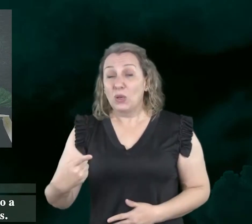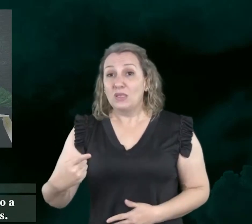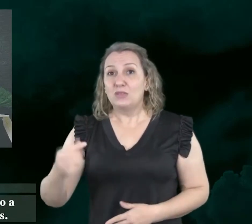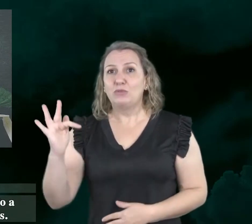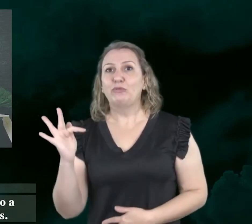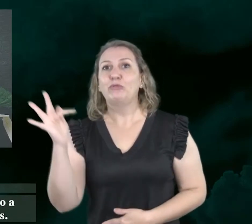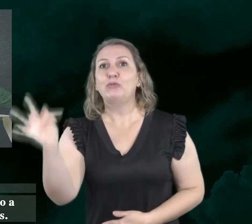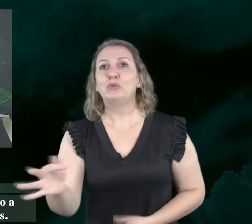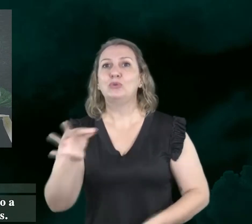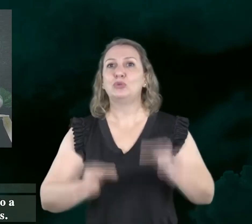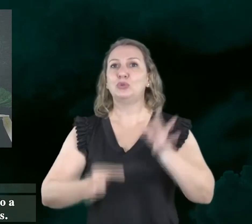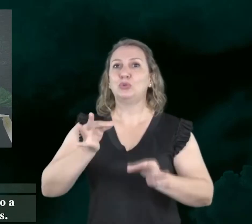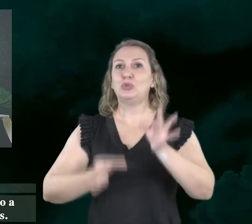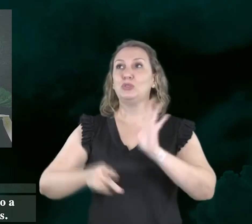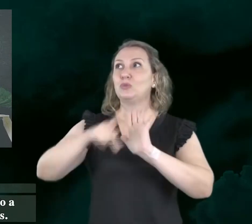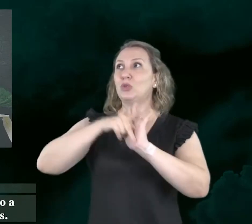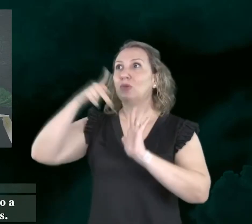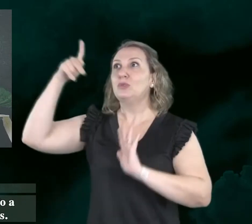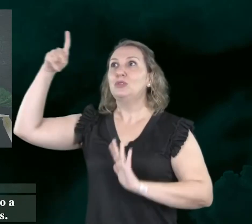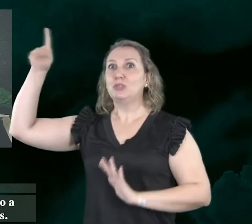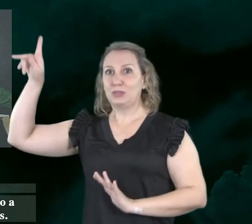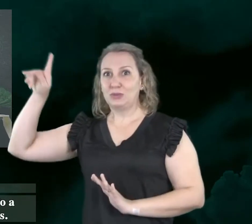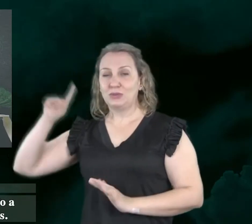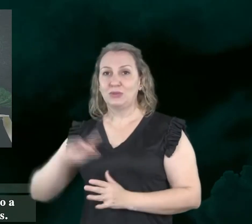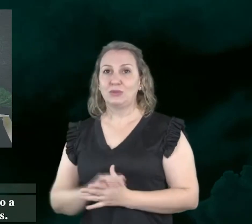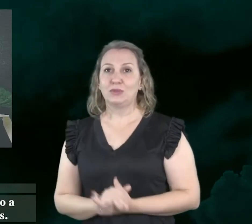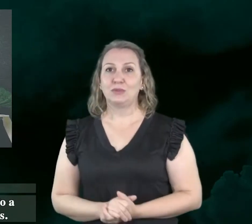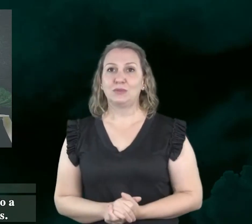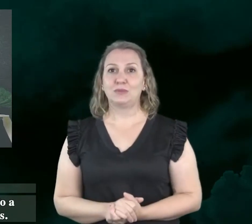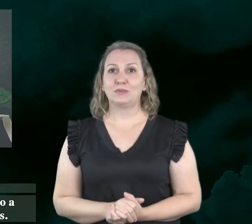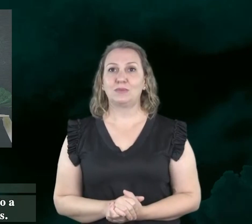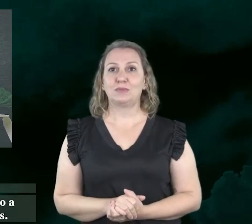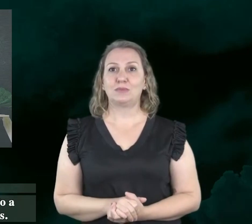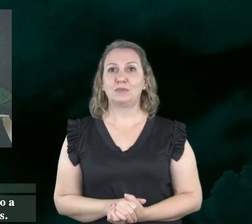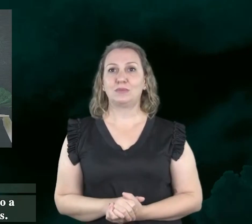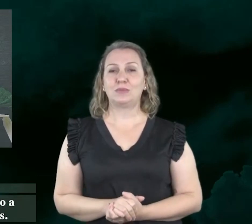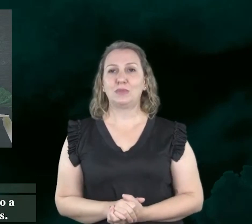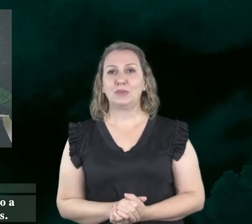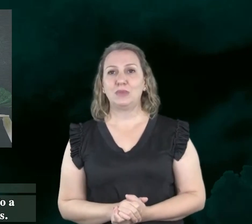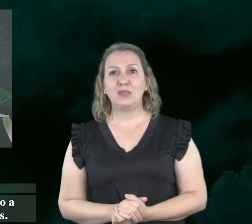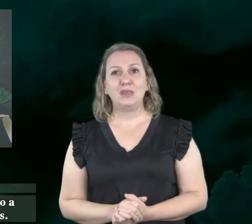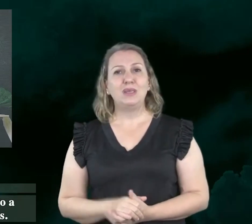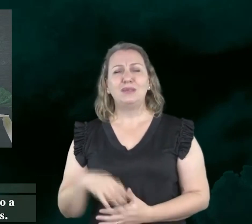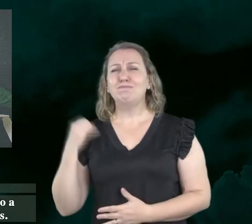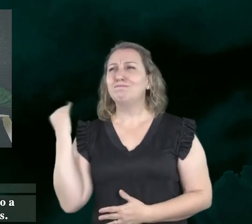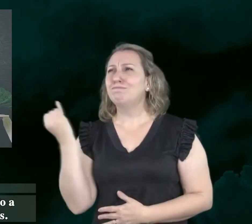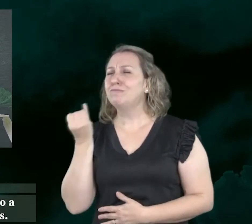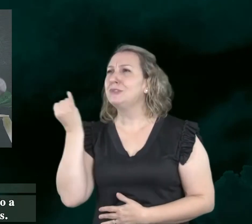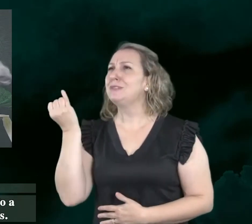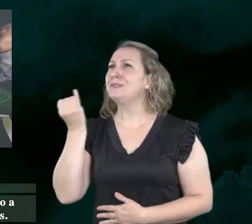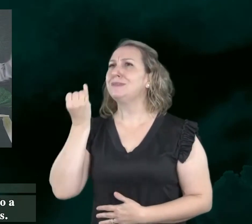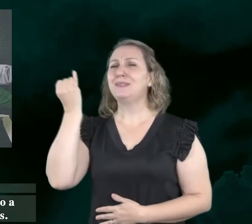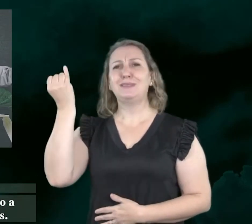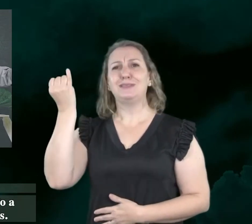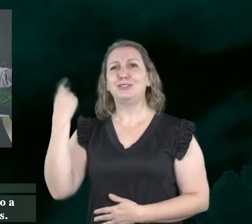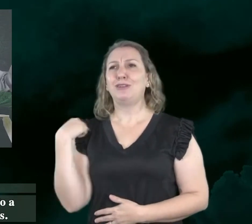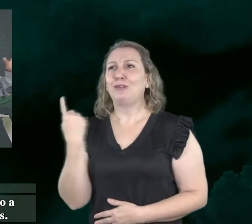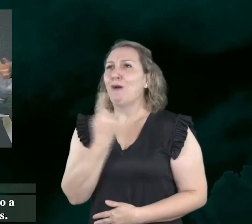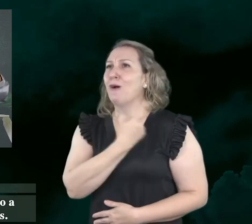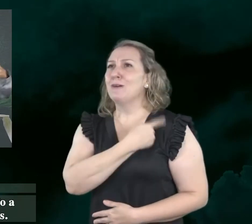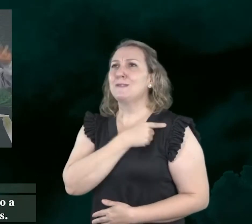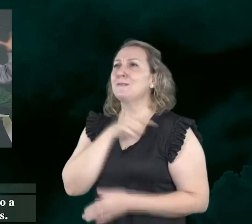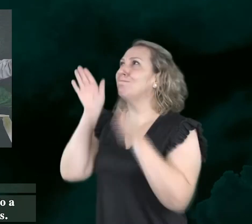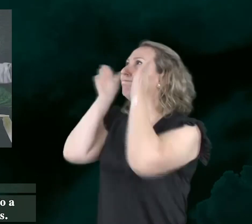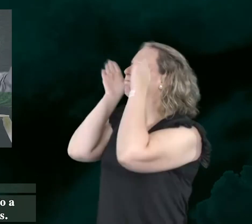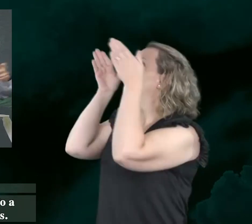referência também para o julgamento de Deus. Portanto, irmãos, como é importante a gente se agarrar na verdade, não se perder nas